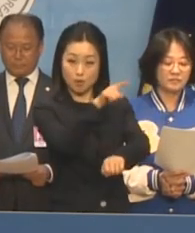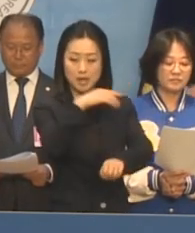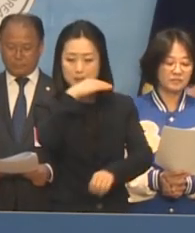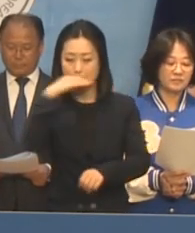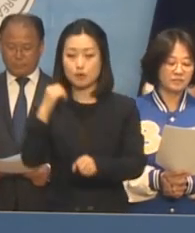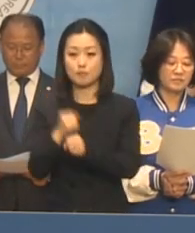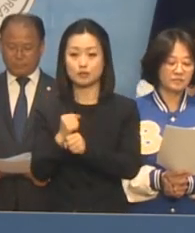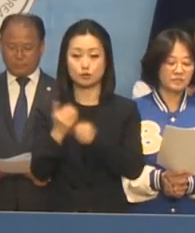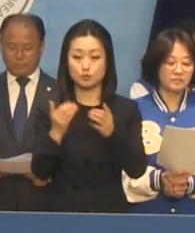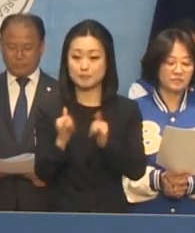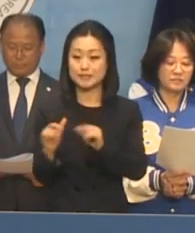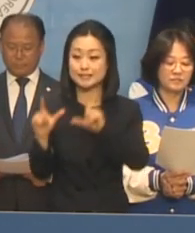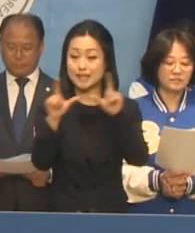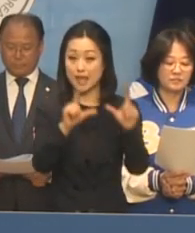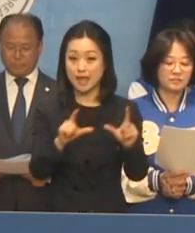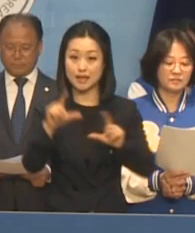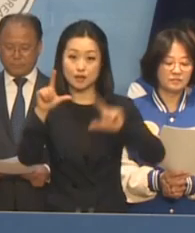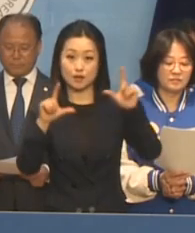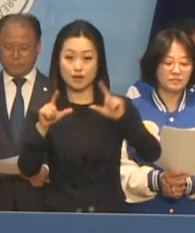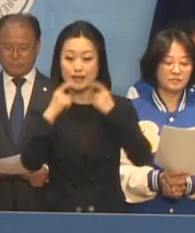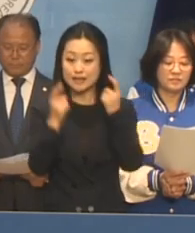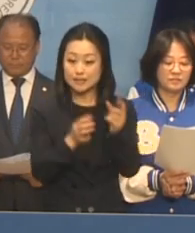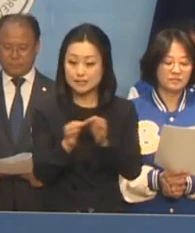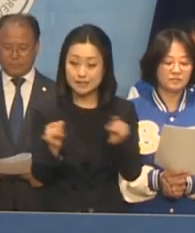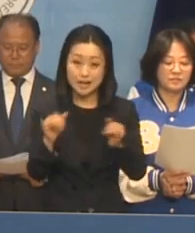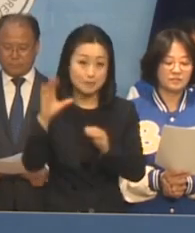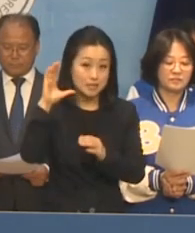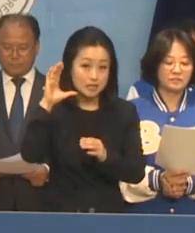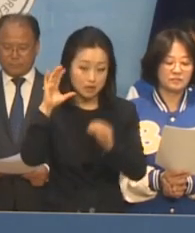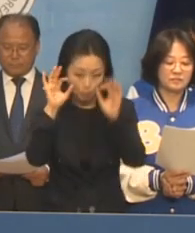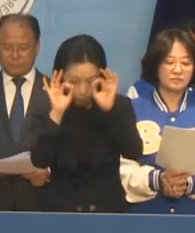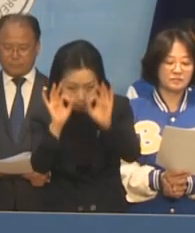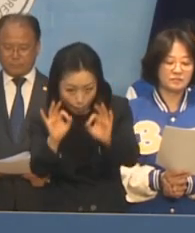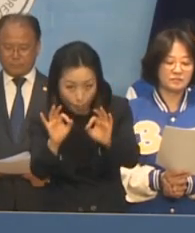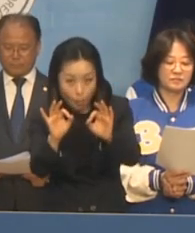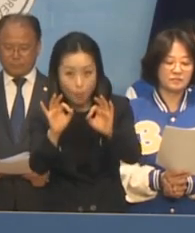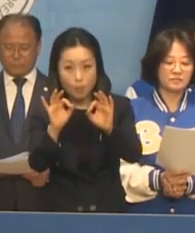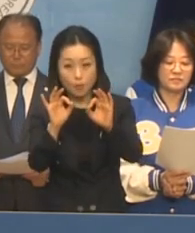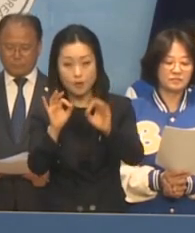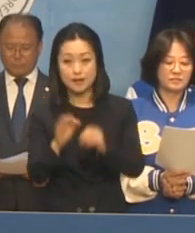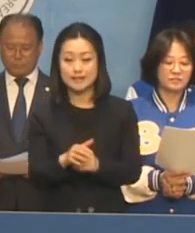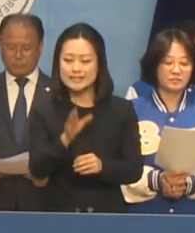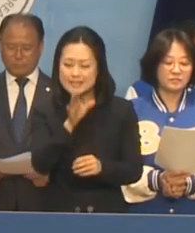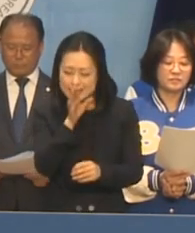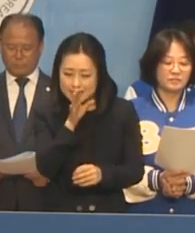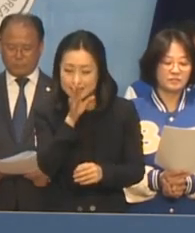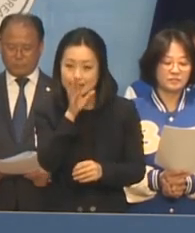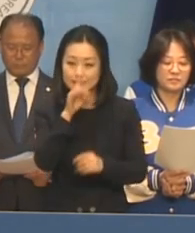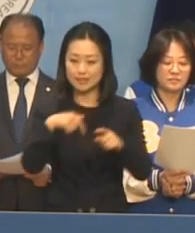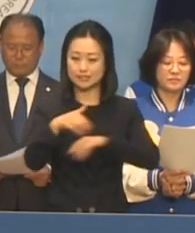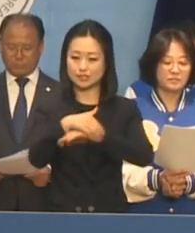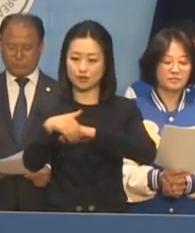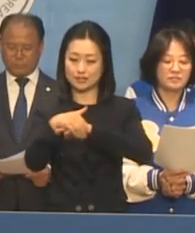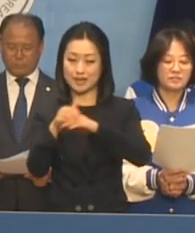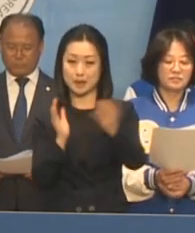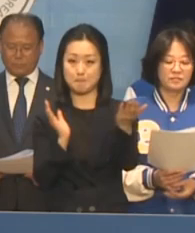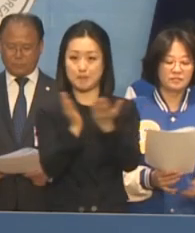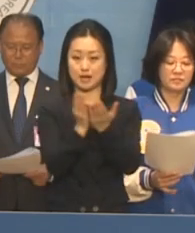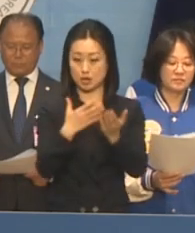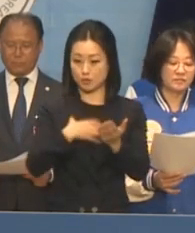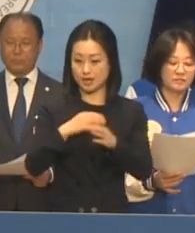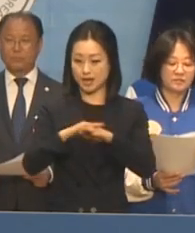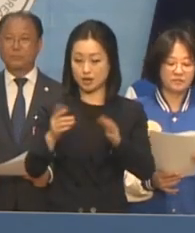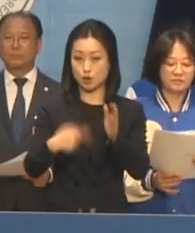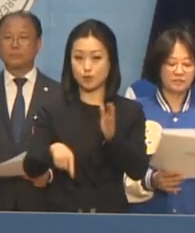민생 현장에서 소상공인의 목소리에 귀 기울이며 실질적인 정책으로 소상공인의 위기 극복을